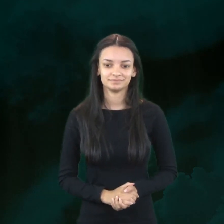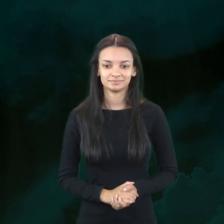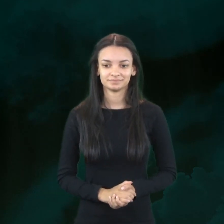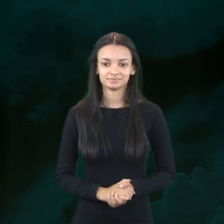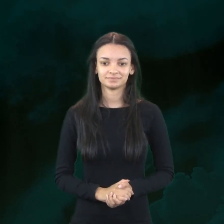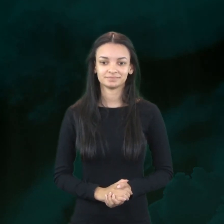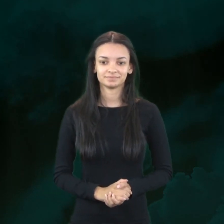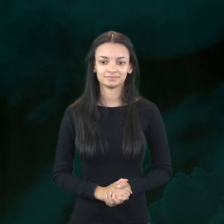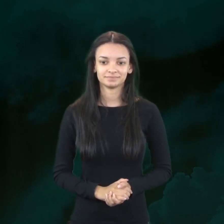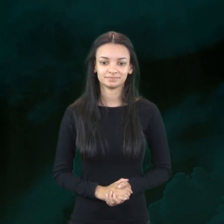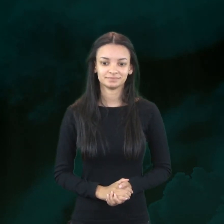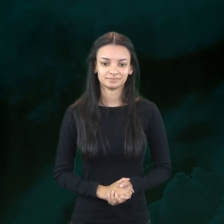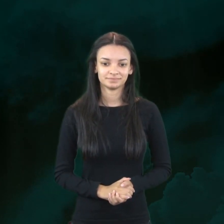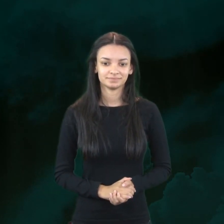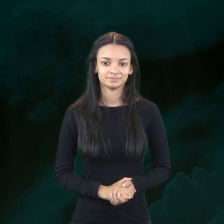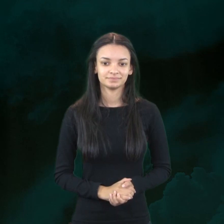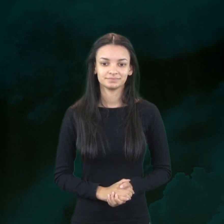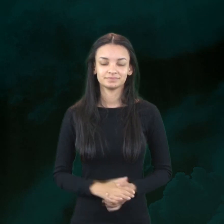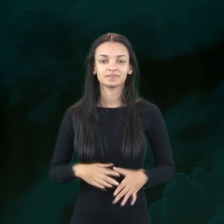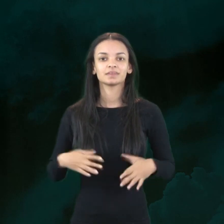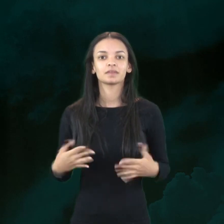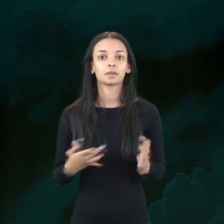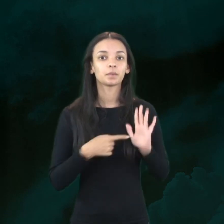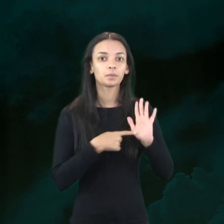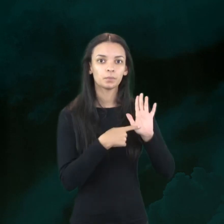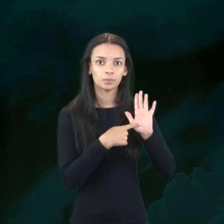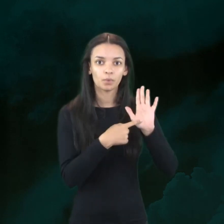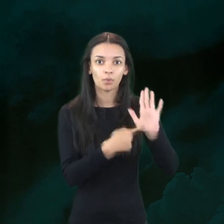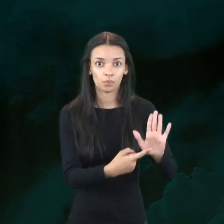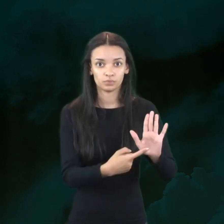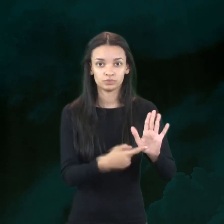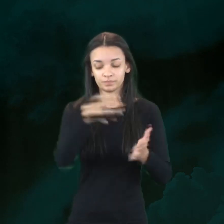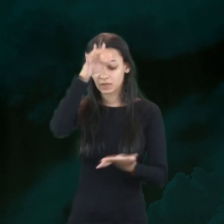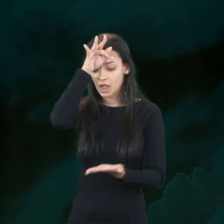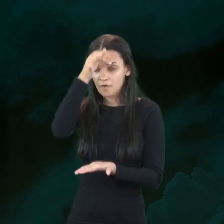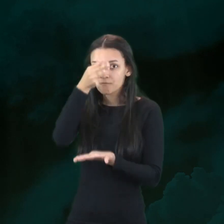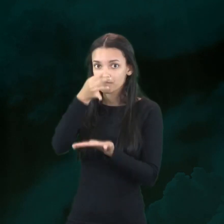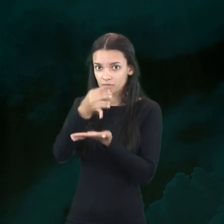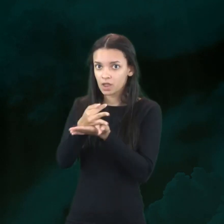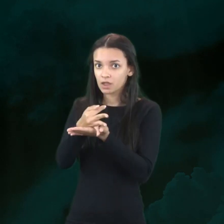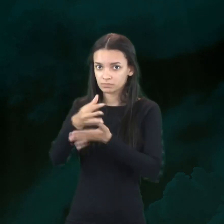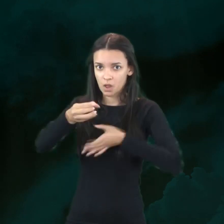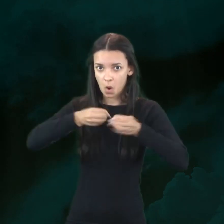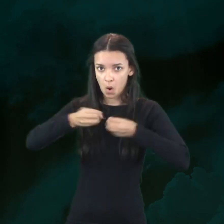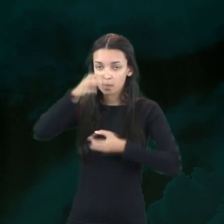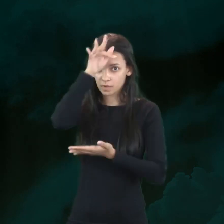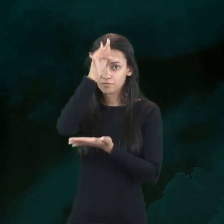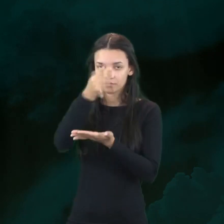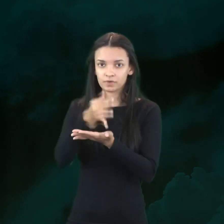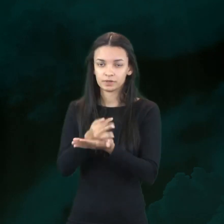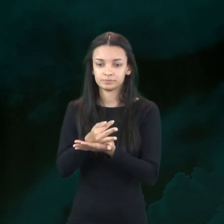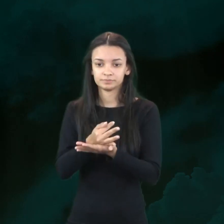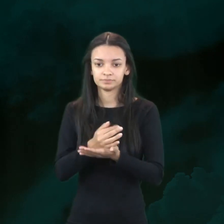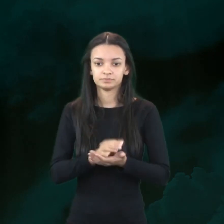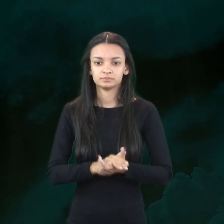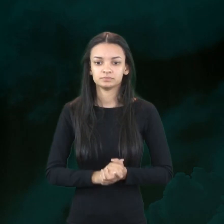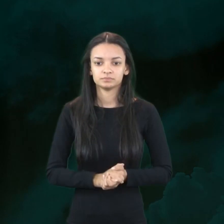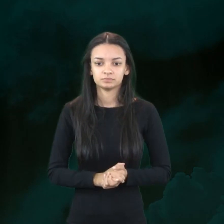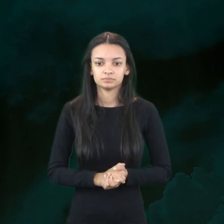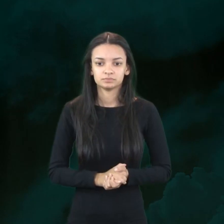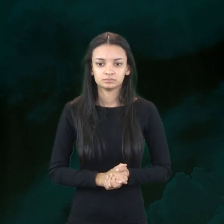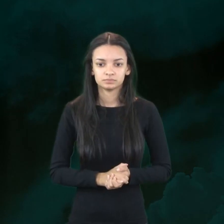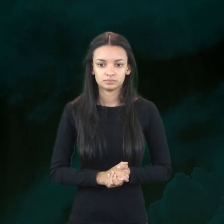Aqui fala então da operosidade da vossa fé, a obra de fé, versículo 3, fala